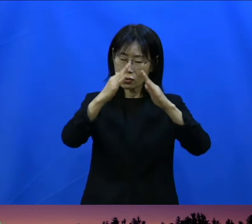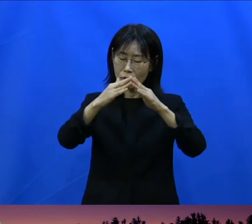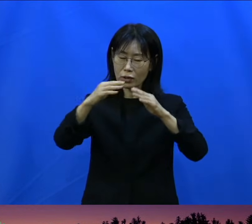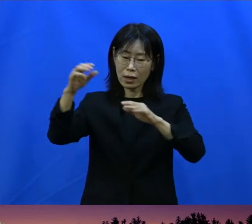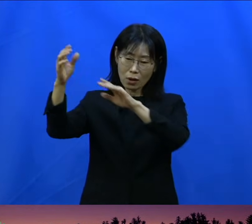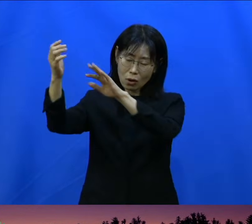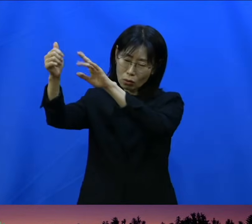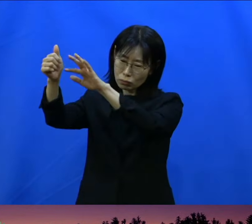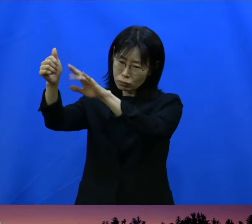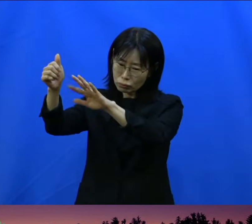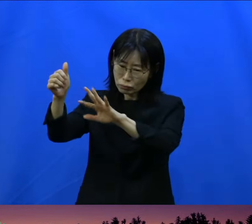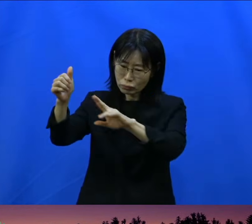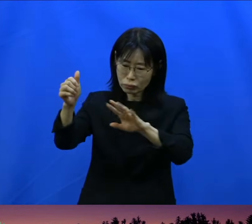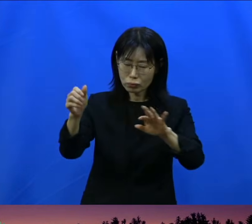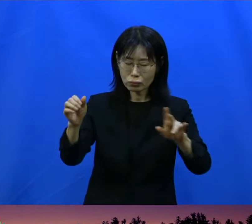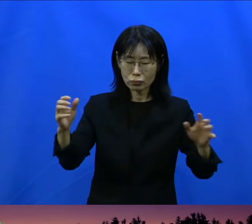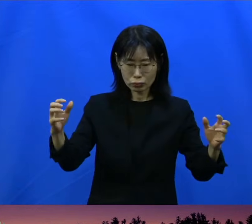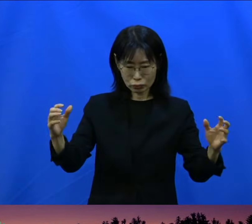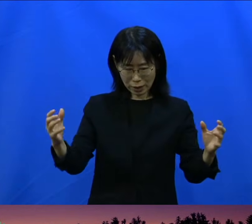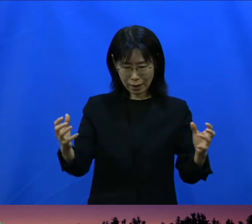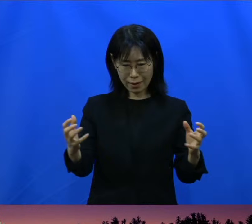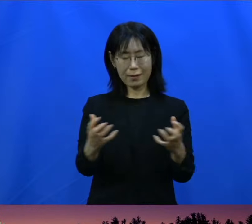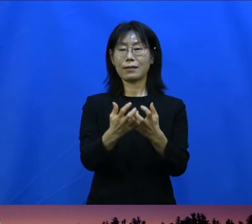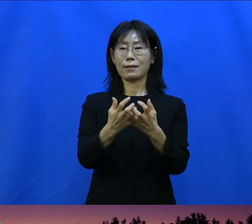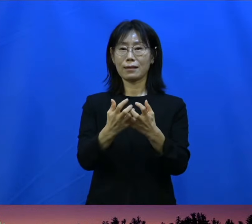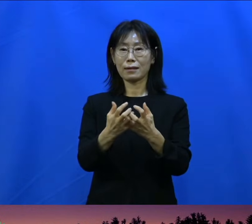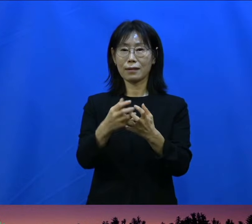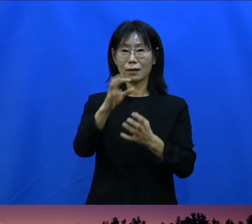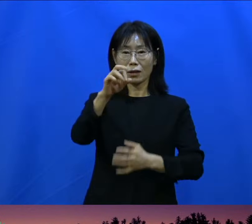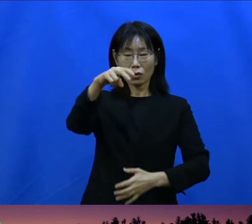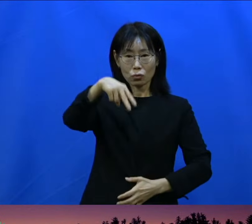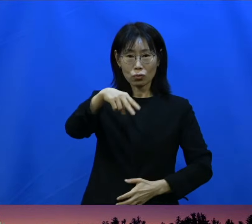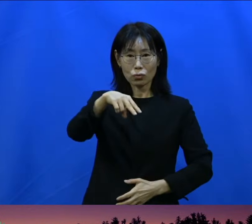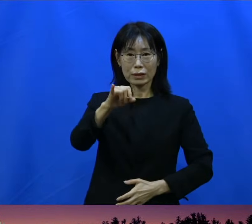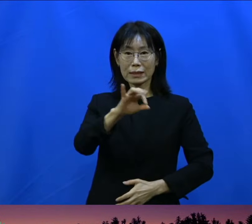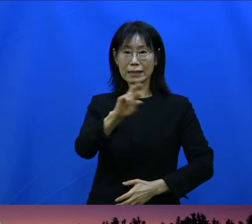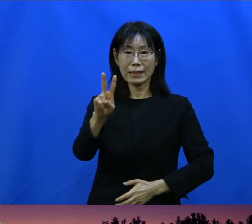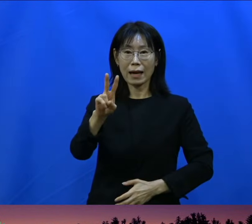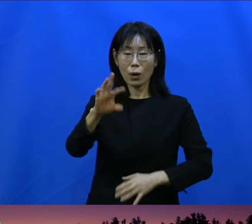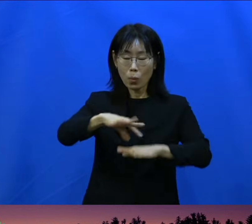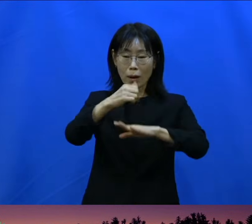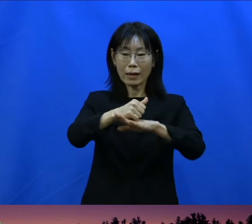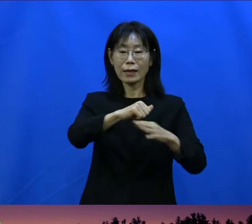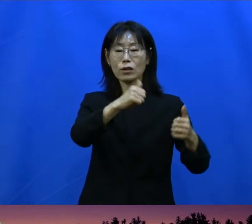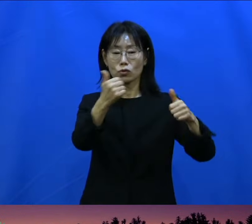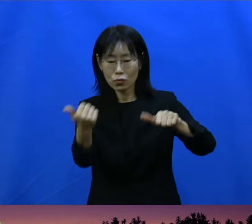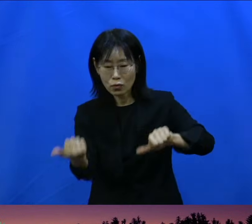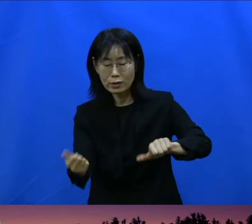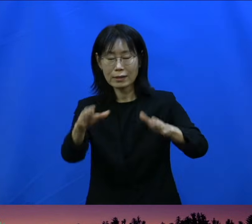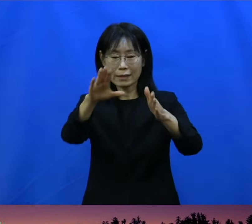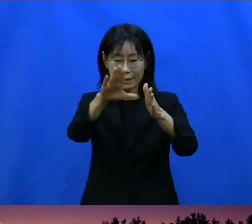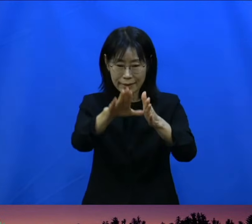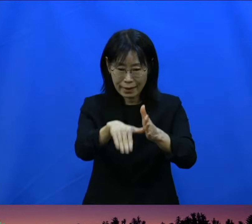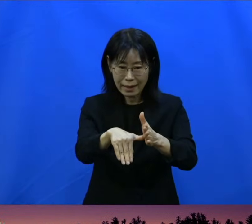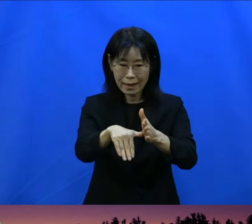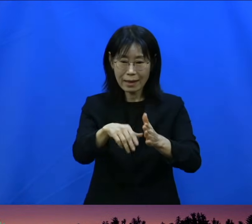경험을 하는 거죠. 독특한 경험. 우시야 왕이 죽던 해에 내가 본